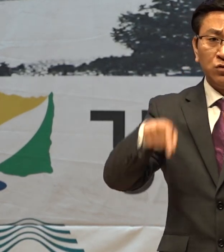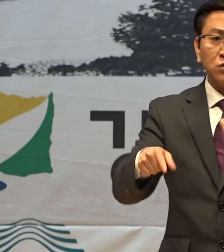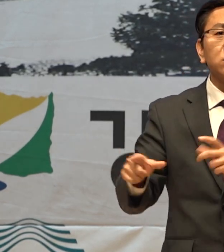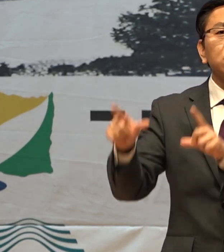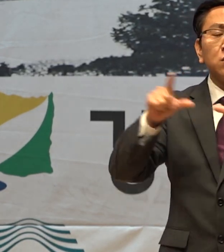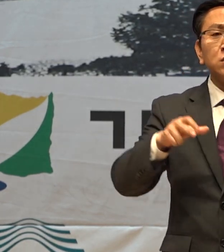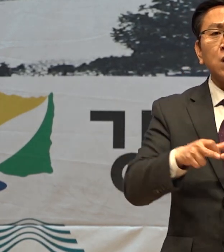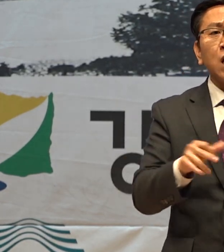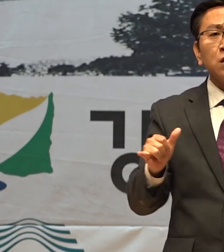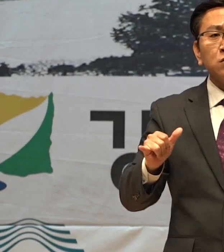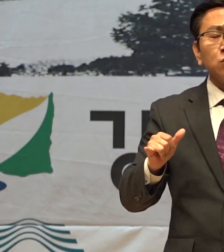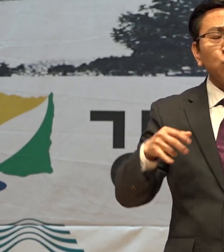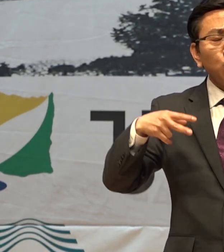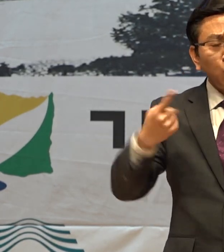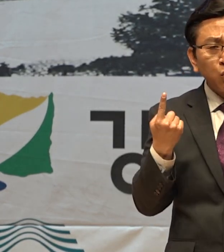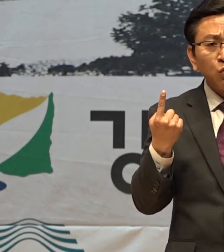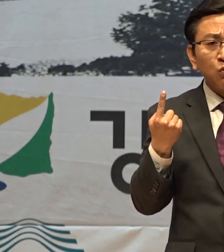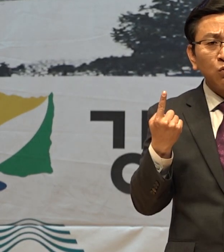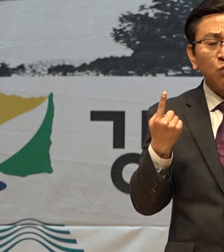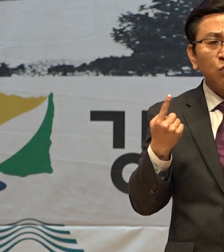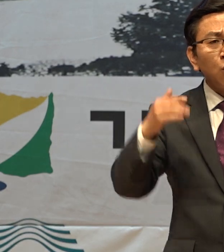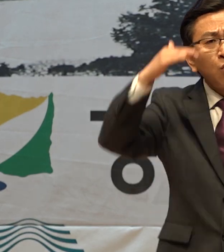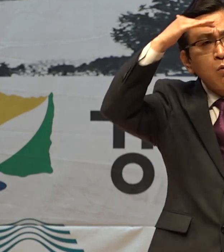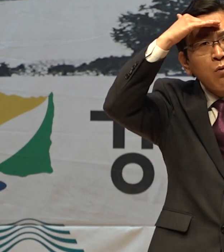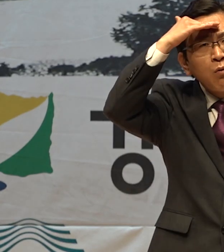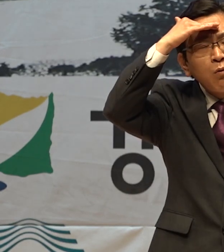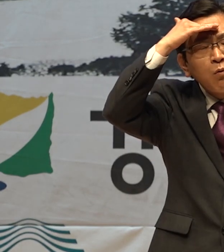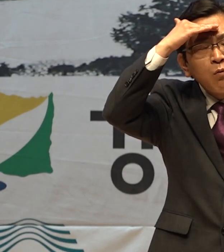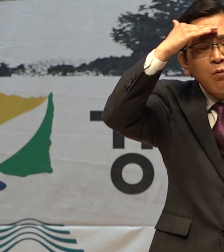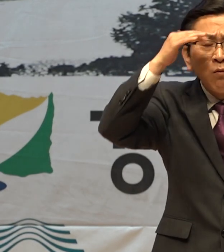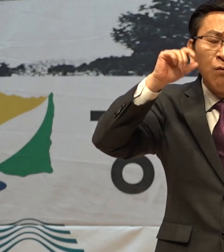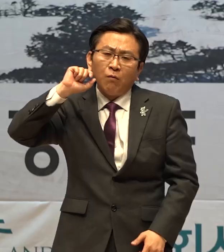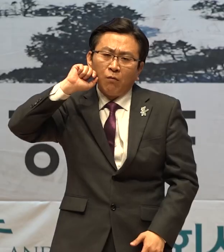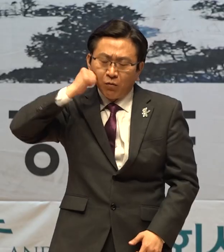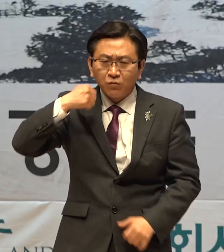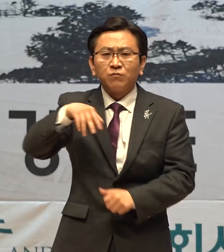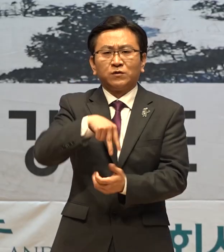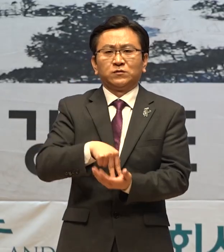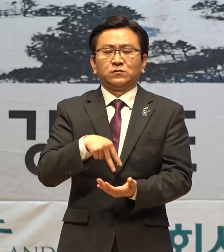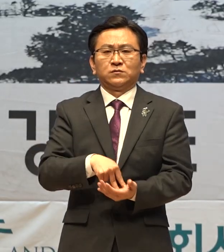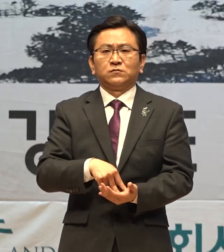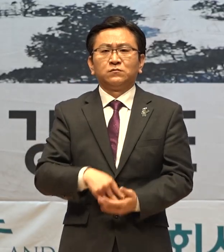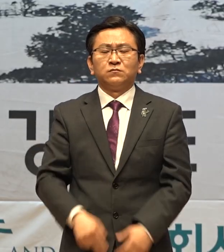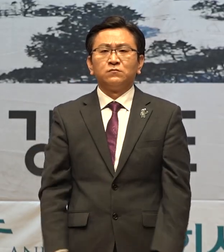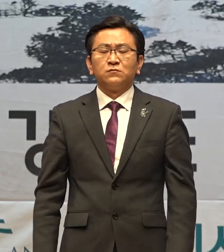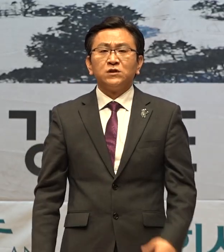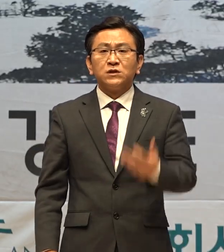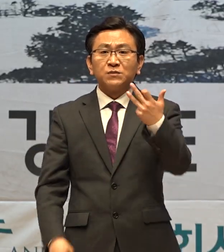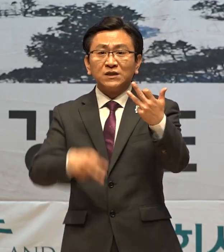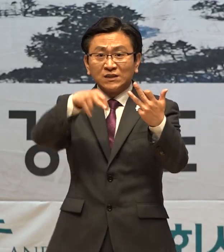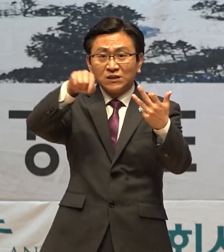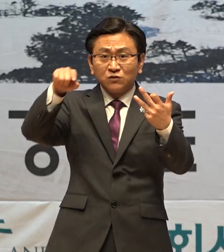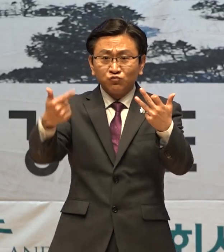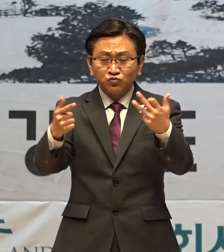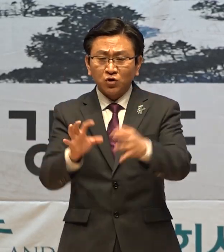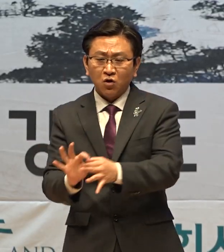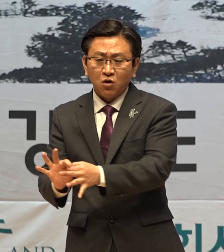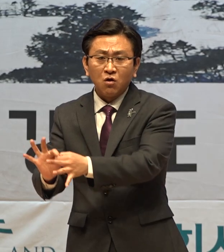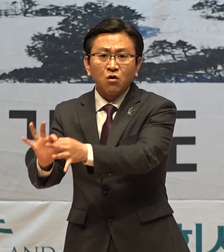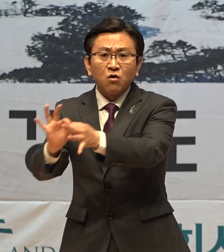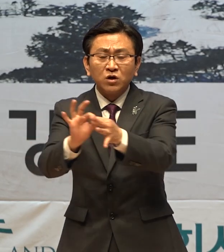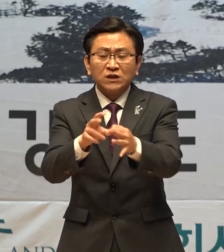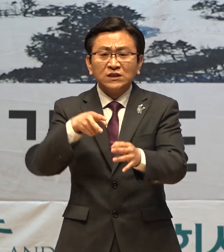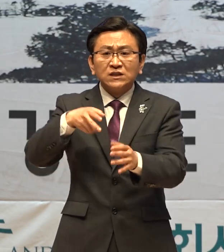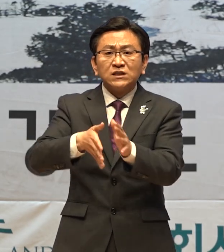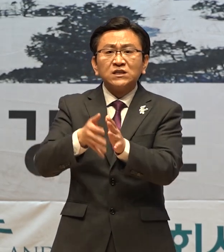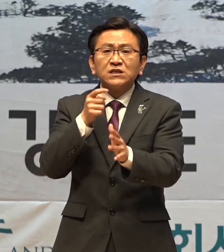거주하는 장애인들조차 관람이 어렵다고 합니다. 18개 시군을 연결하는